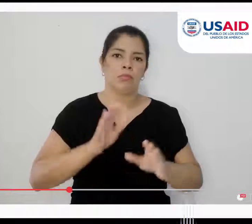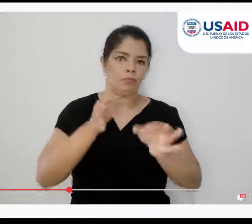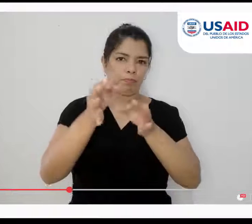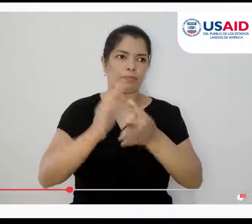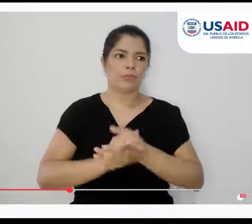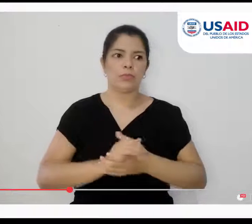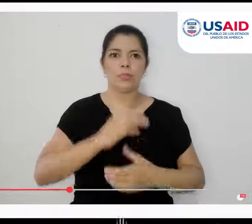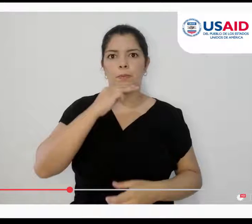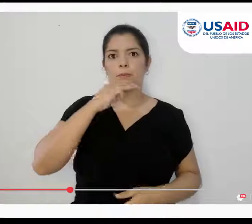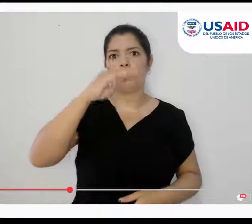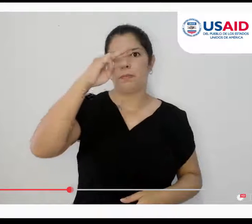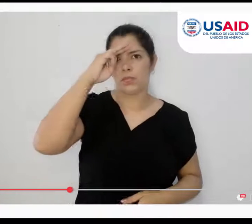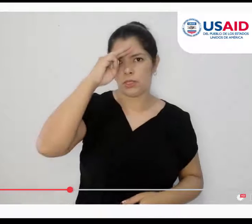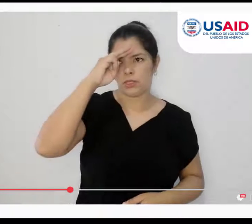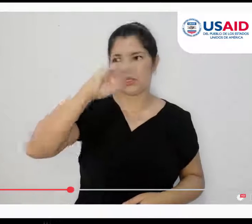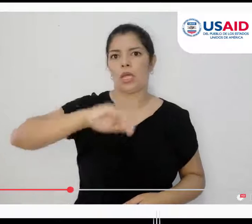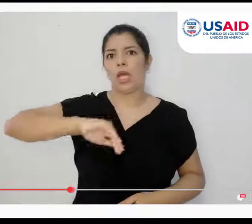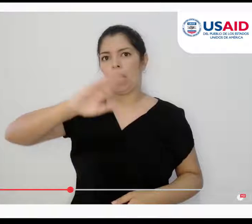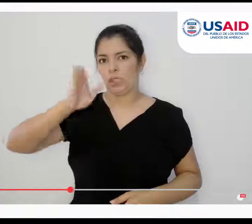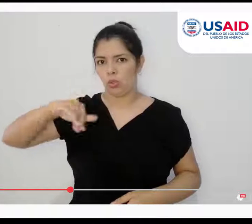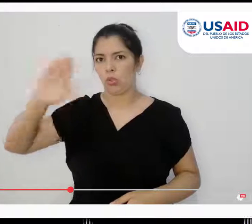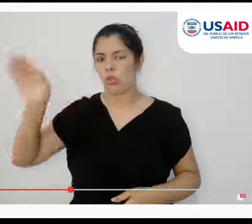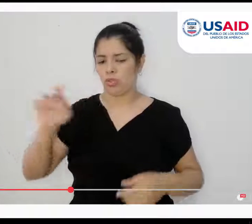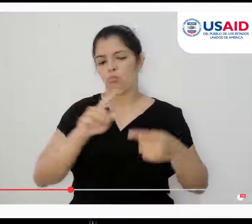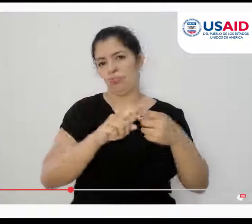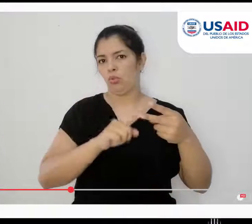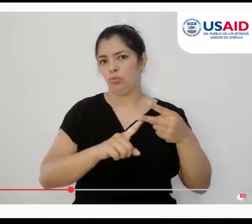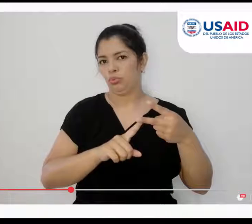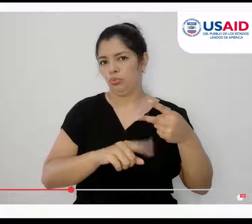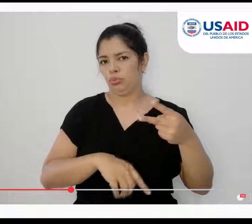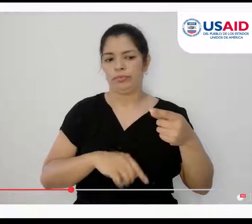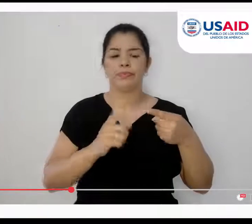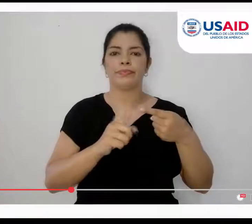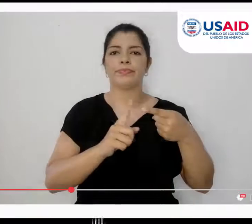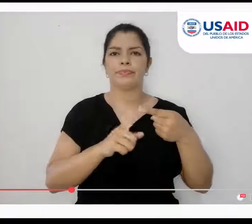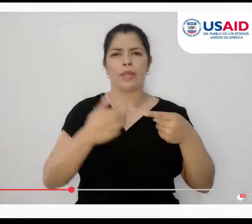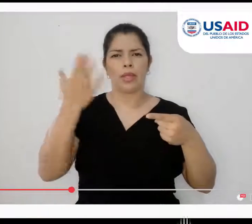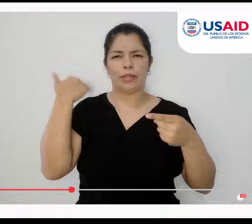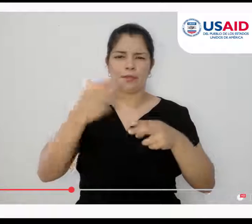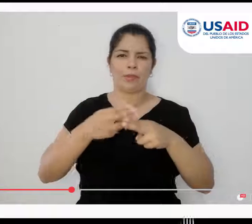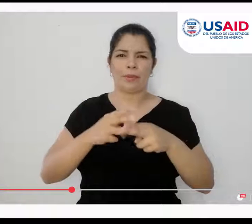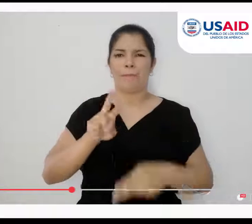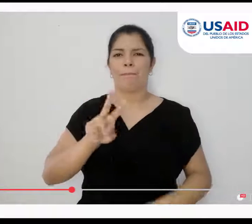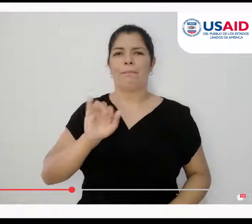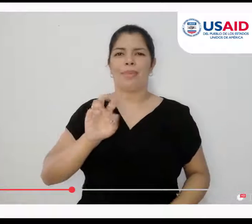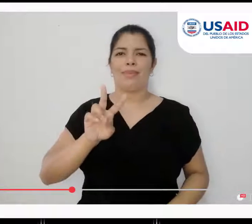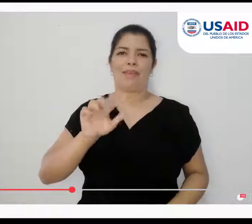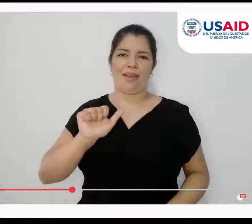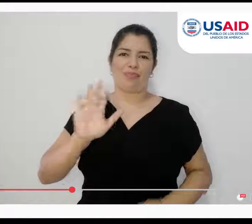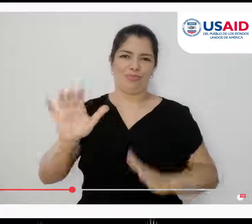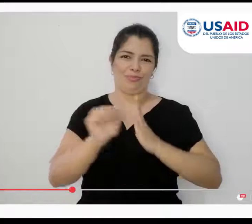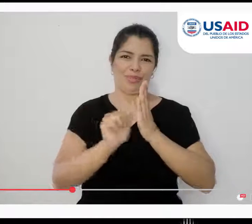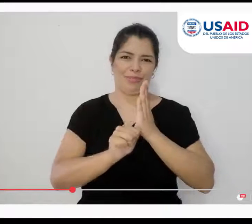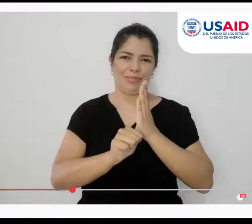ha habido dos experiencias interesantes. Una experiencia que se llamaba Viva e incentivaba